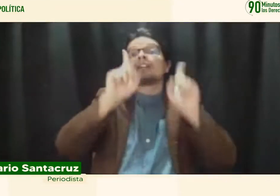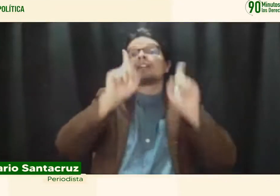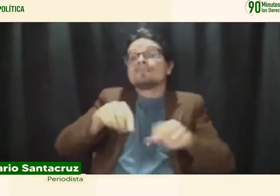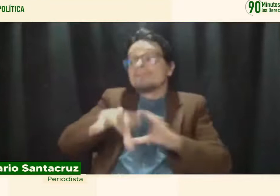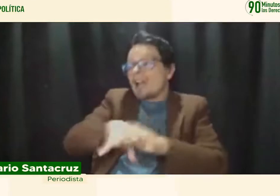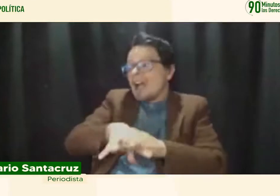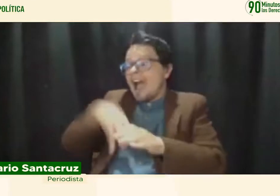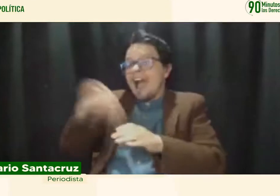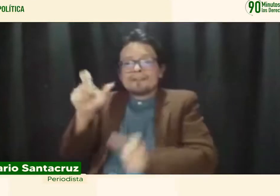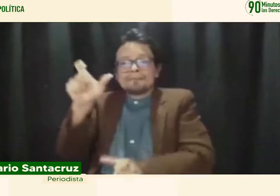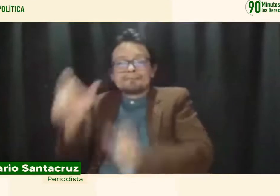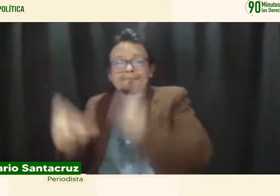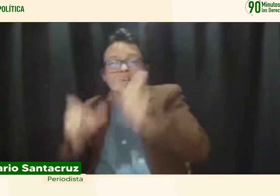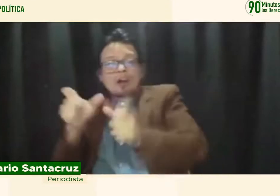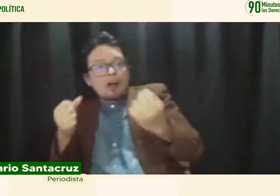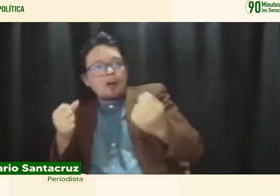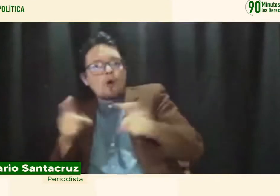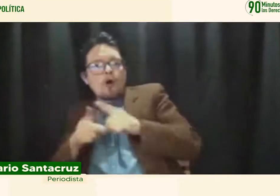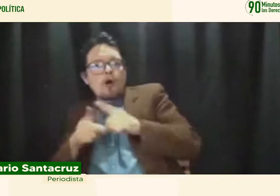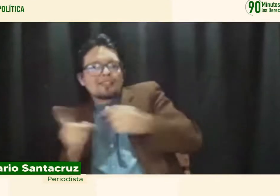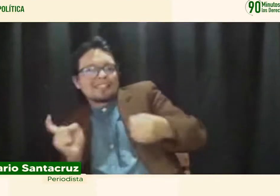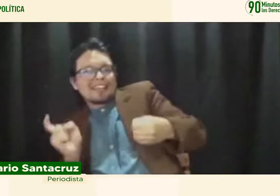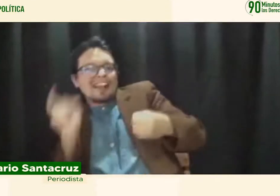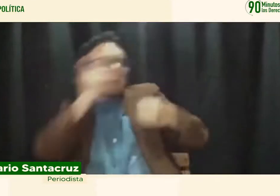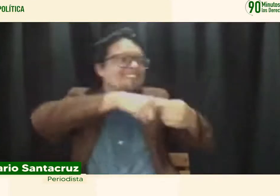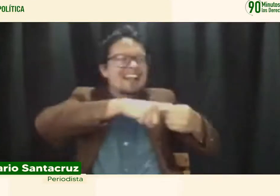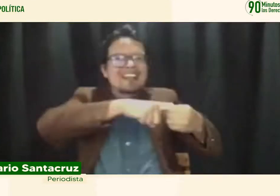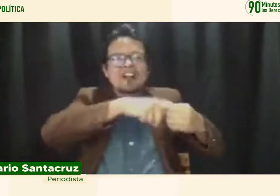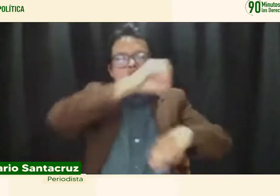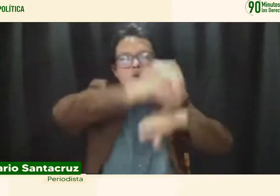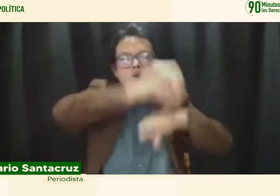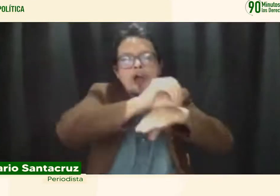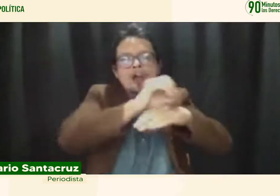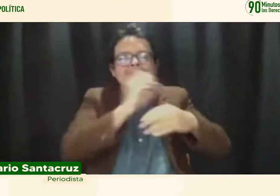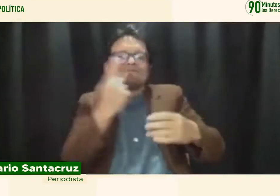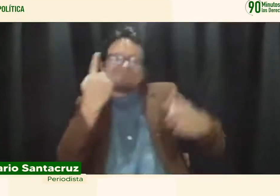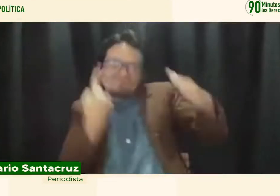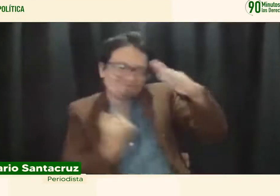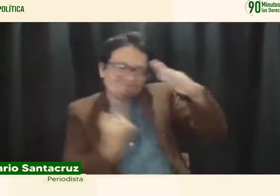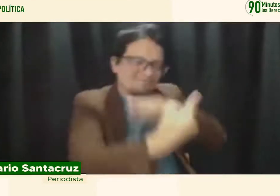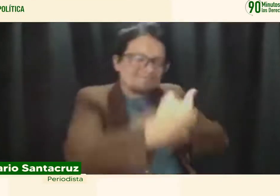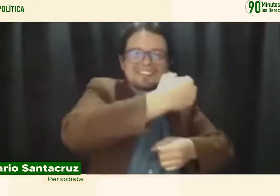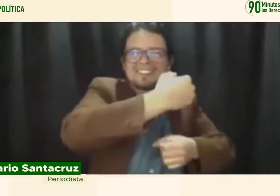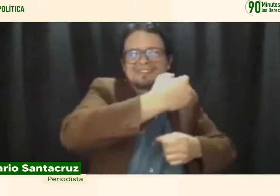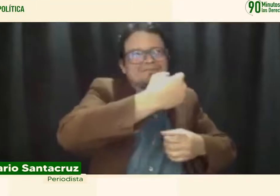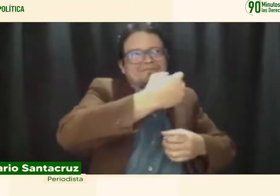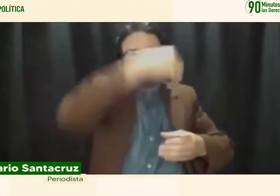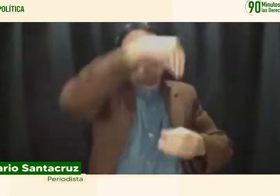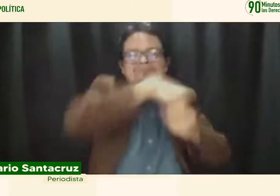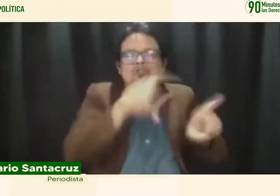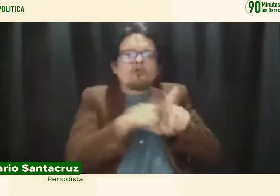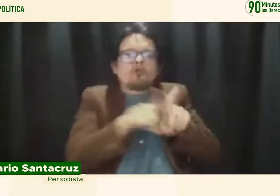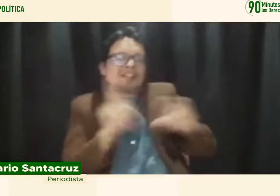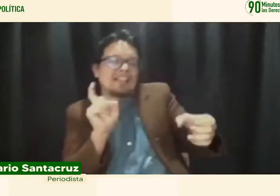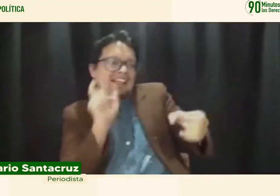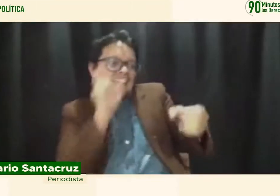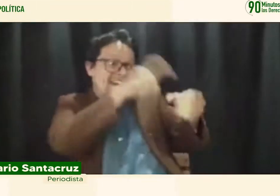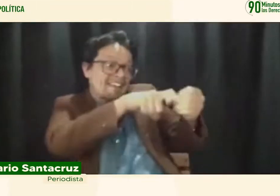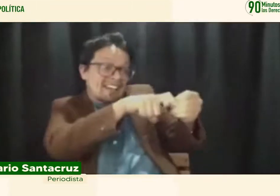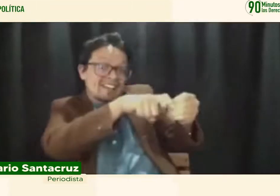del conjunto de la organización ahora bien quienes están fuera de la organización así que hagan parte o no adaptarte de ella por ejemplo